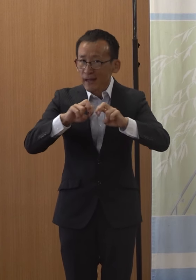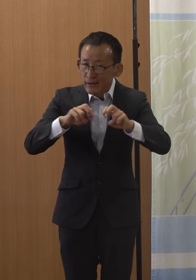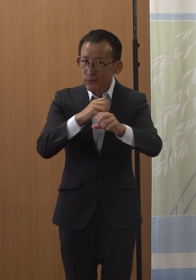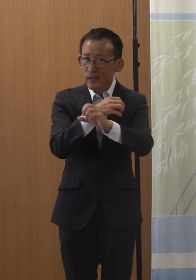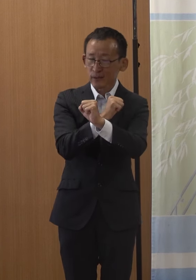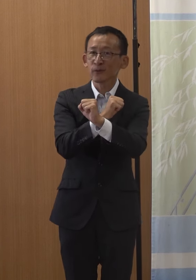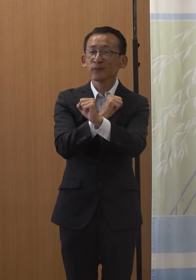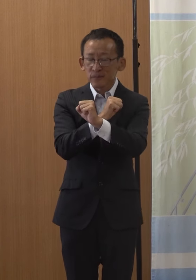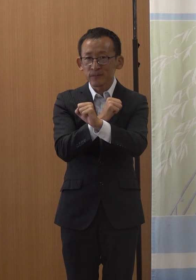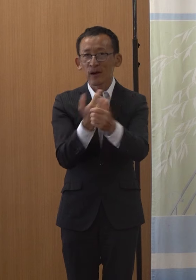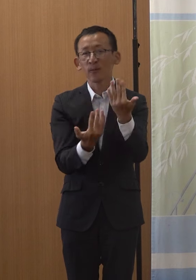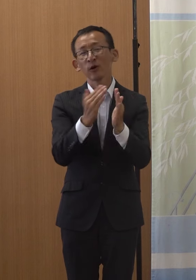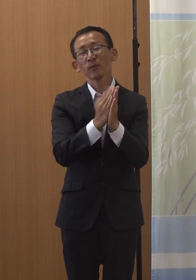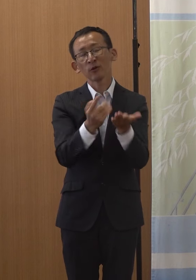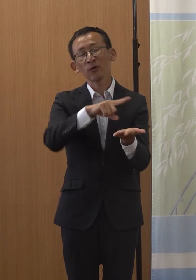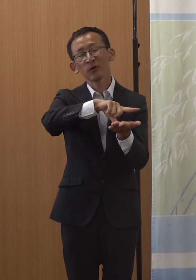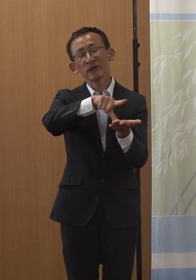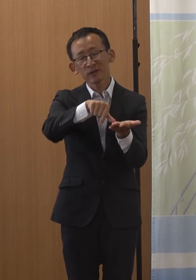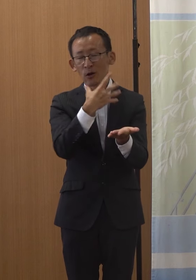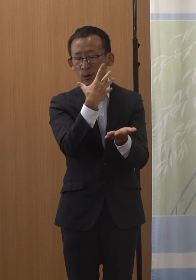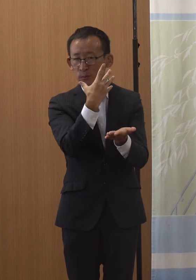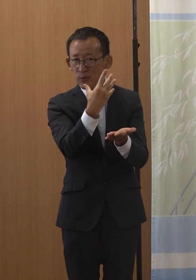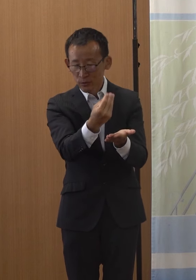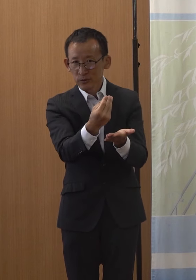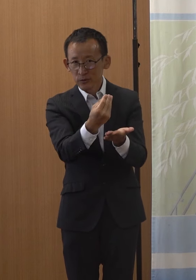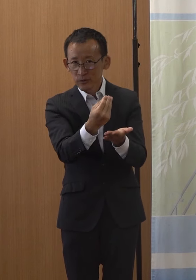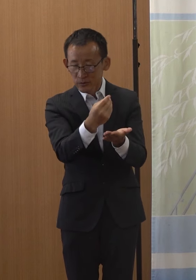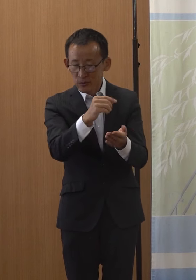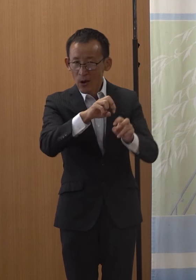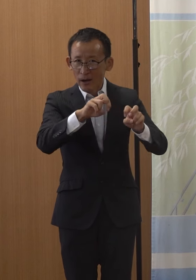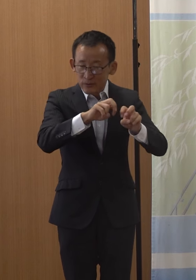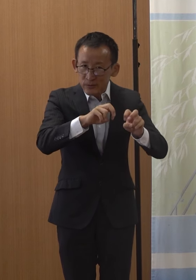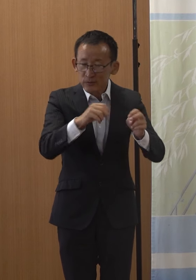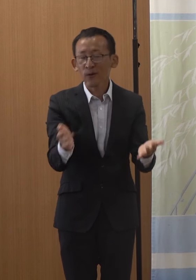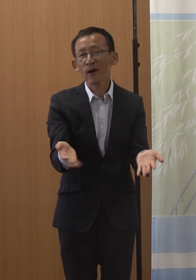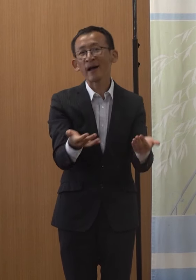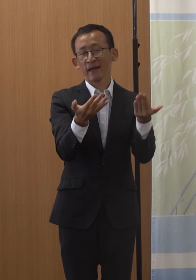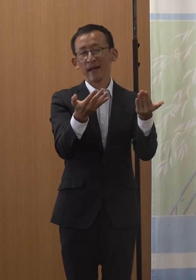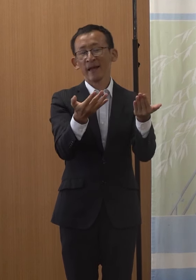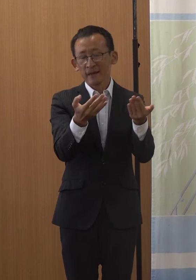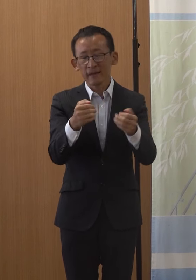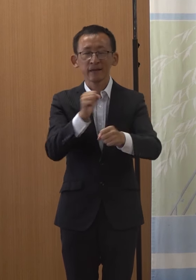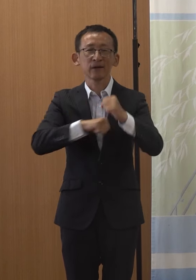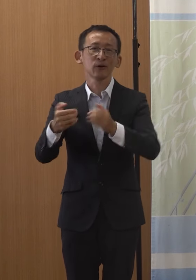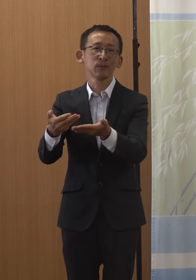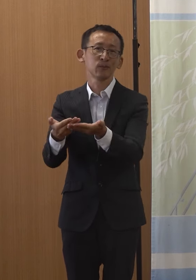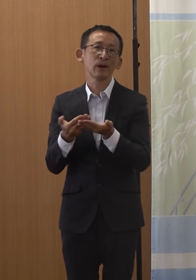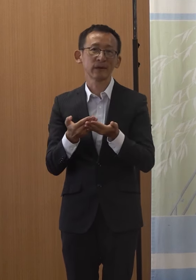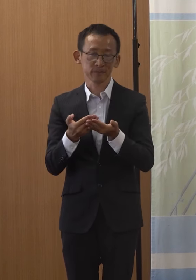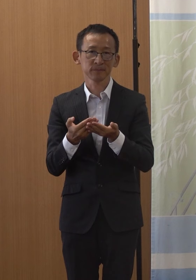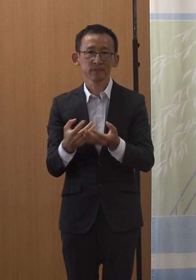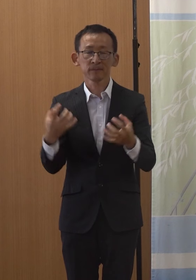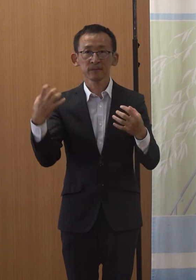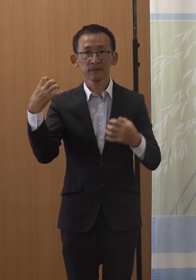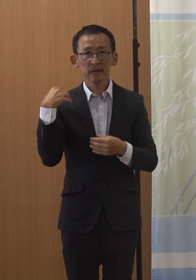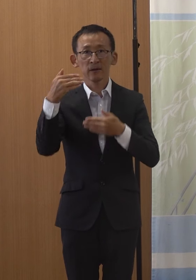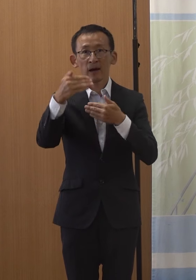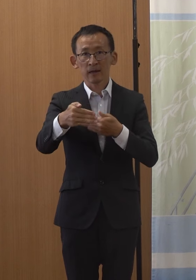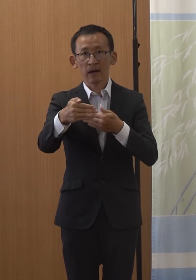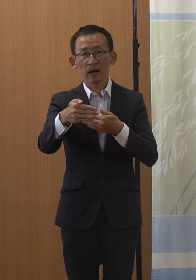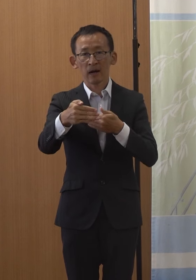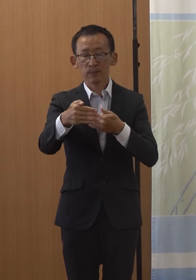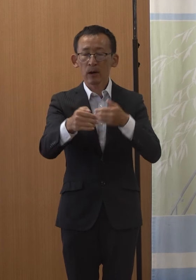地区の魅力の向上と活性化に向けた活動をしていただきます。任期は来る9月